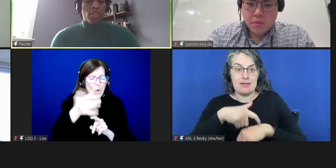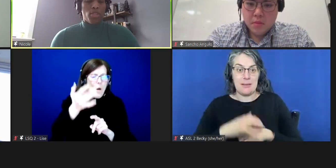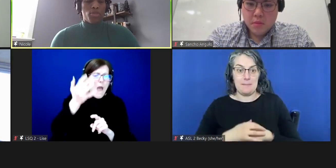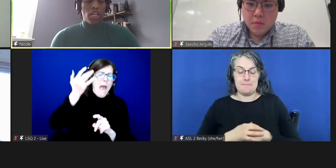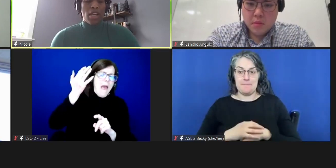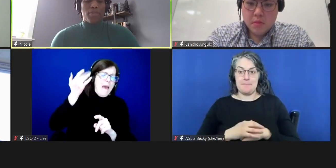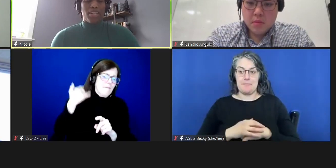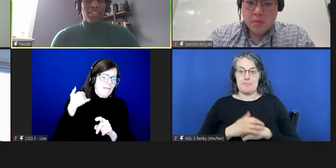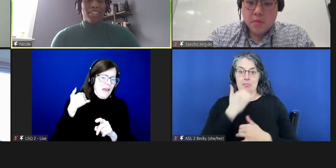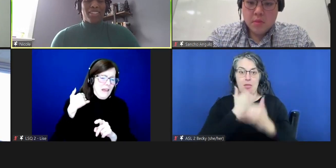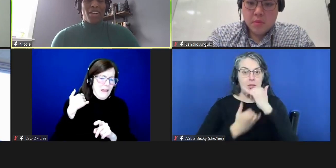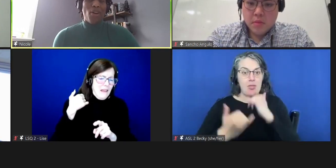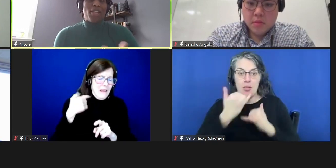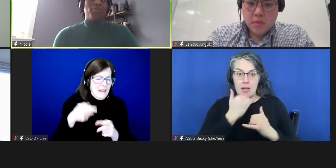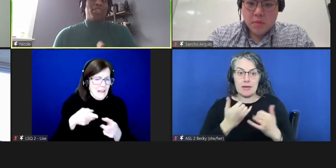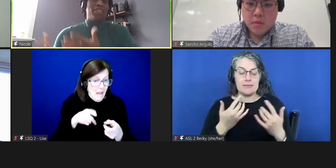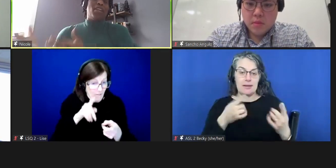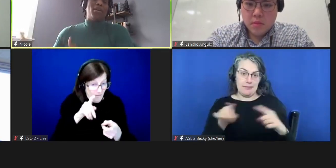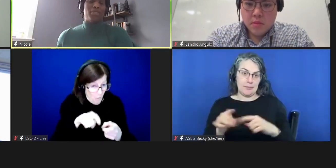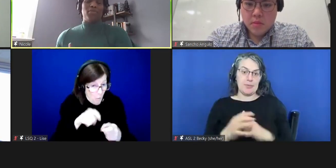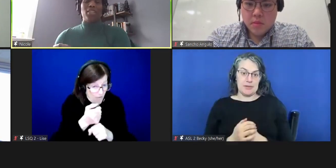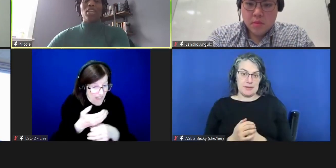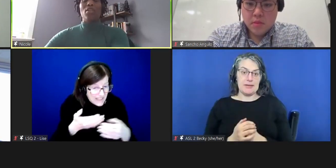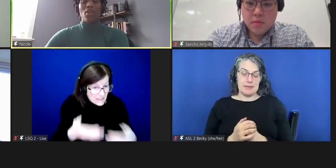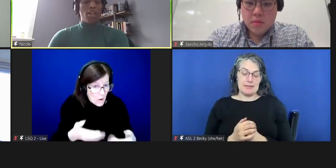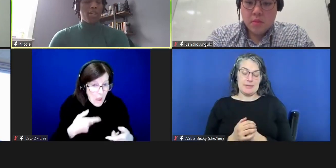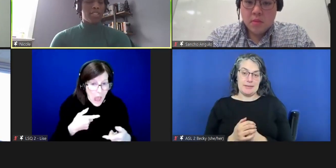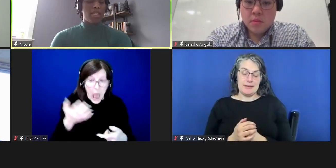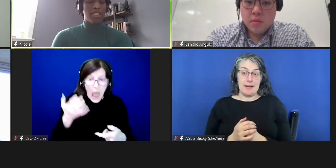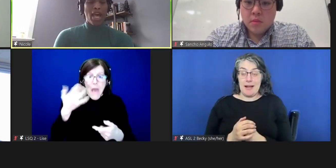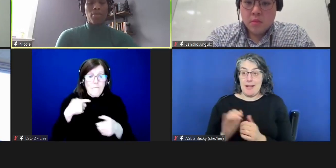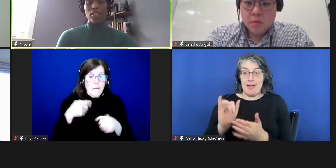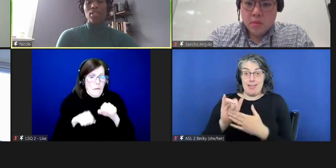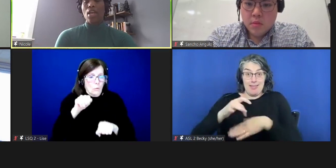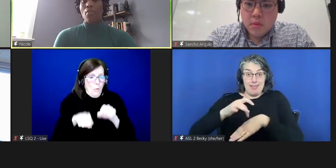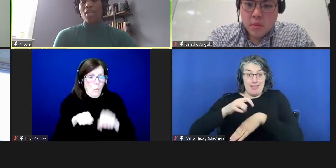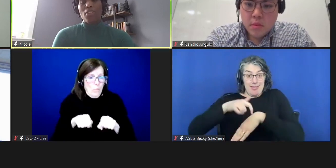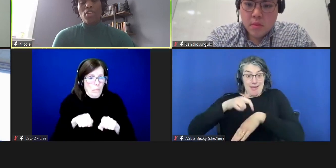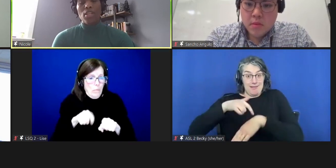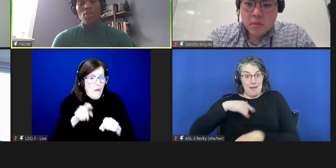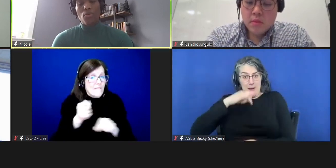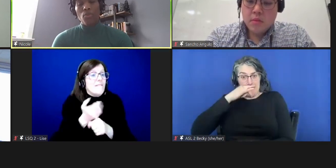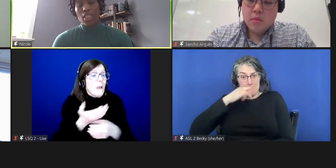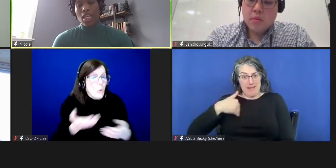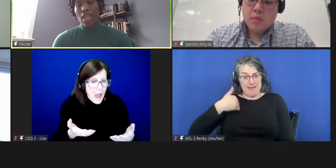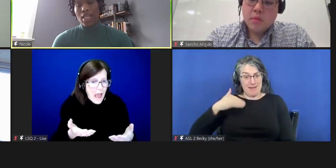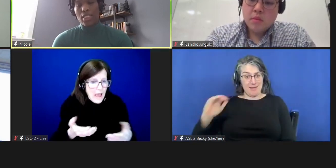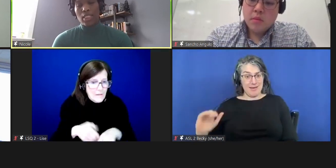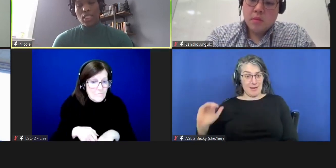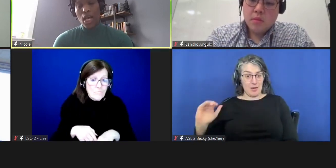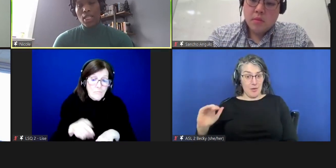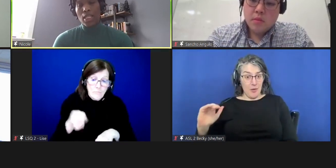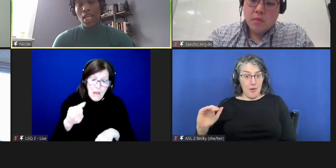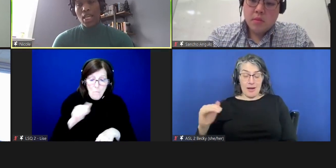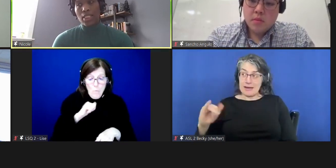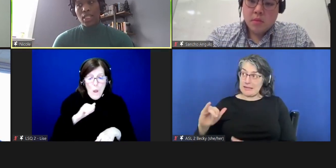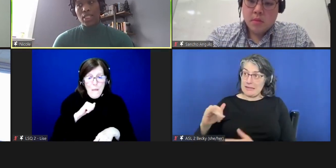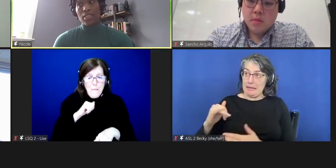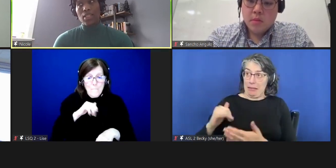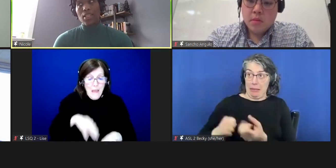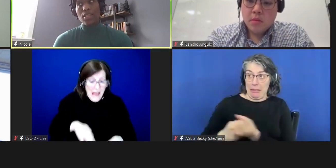que c'était ça qu'il fallait faire ou ne savais pas exactement quoi faire? Et j'étais un enfant, et vous savez, quand on est un enfant, on se fait des reproches.